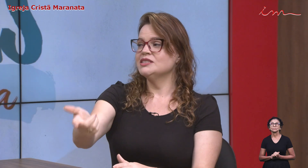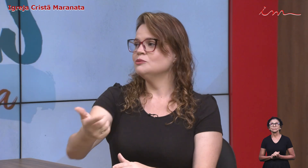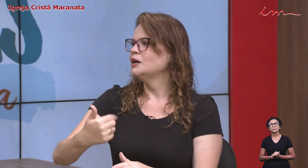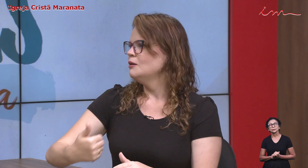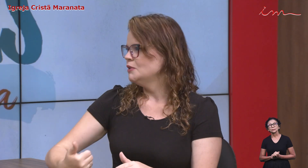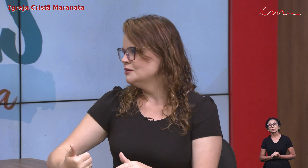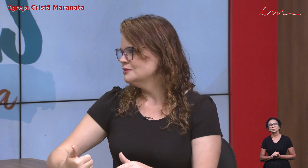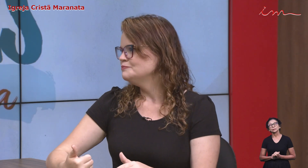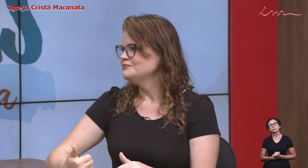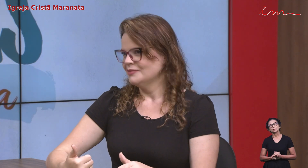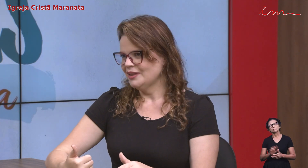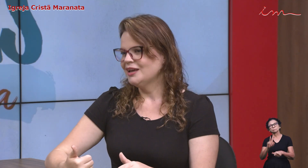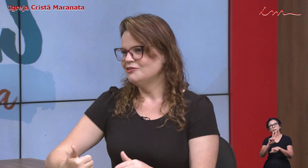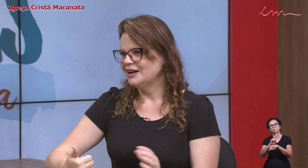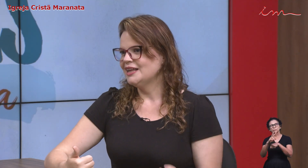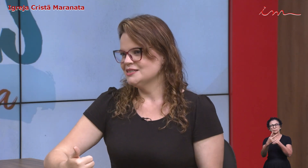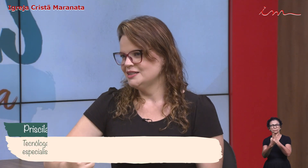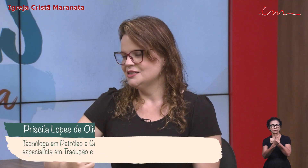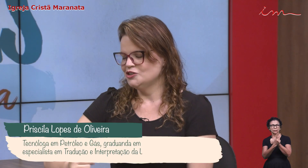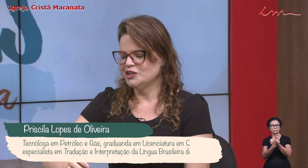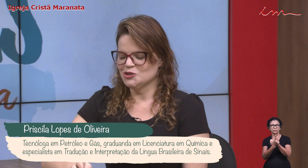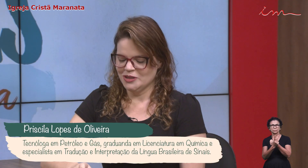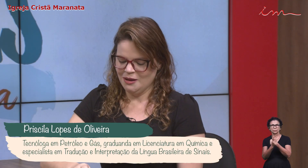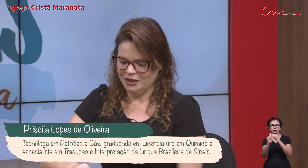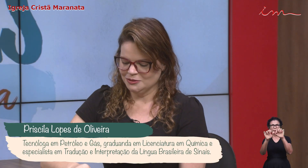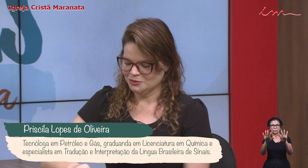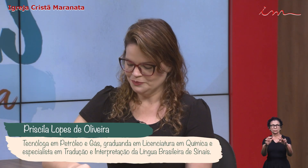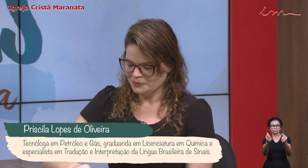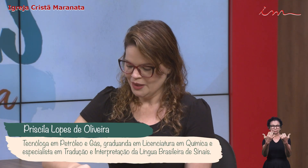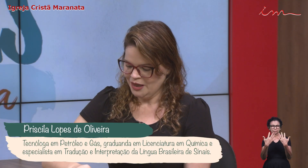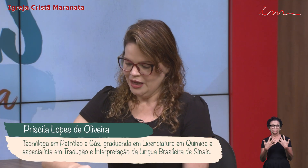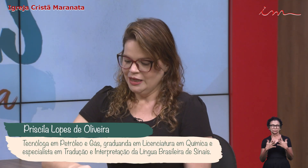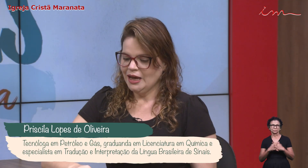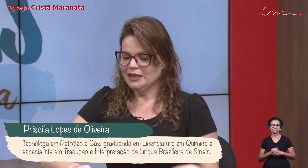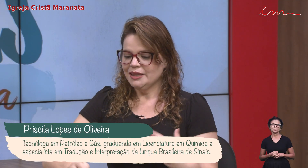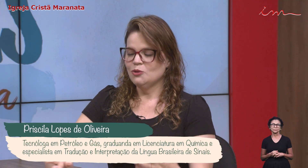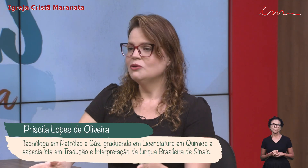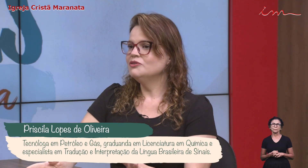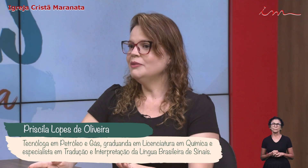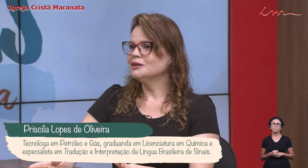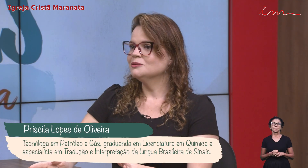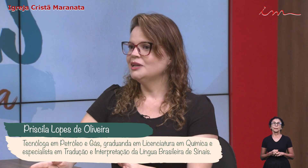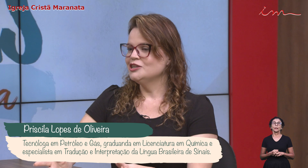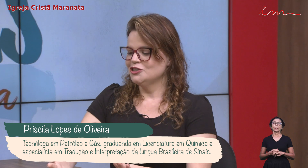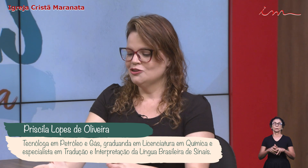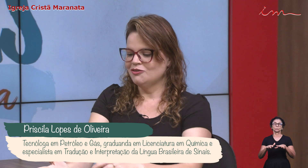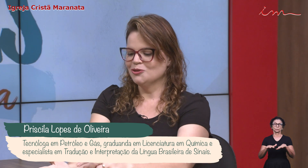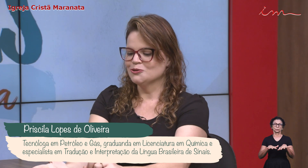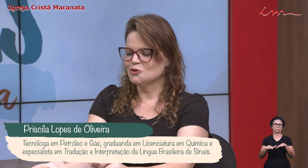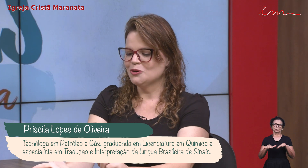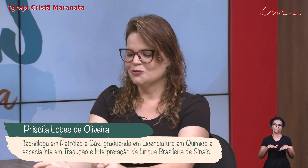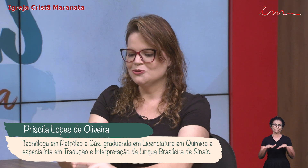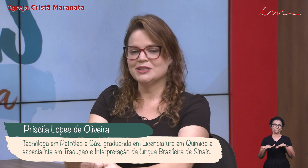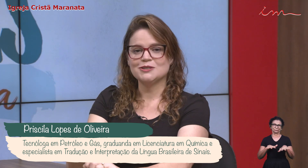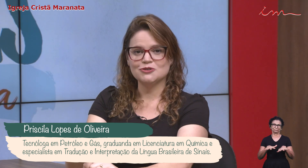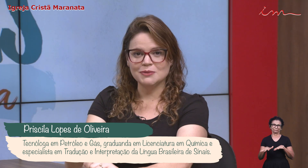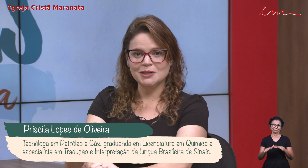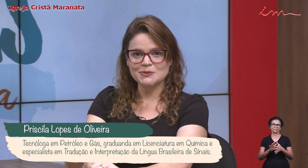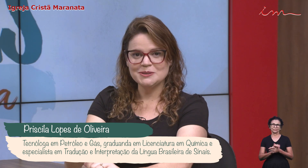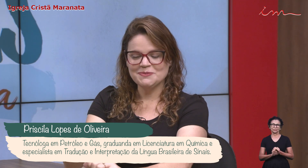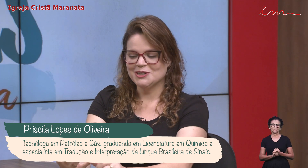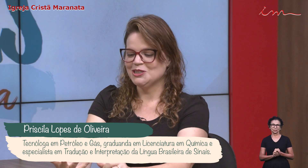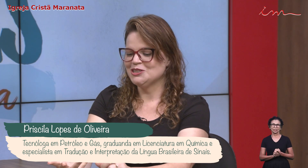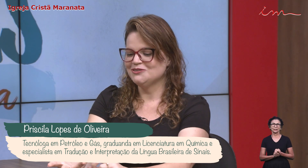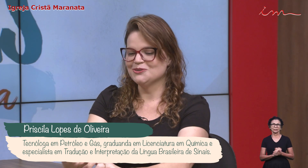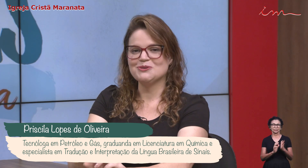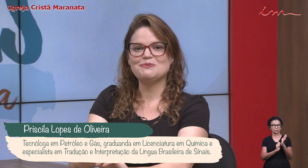alguém está fazendo para mim, Uhum. né? Que vai dar esse direcionamento. Verdade. E aí tem o movimento, né? A gente já falou sobre a configuração de